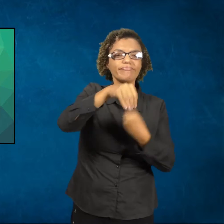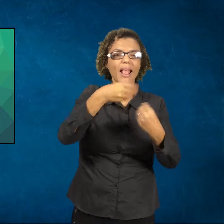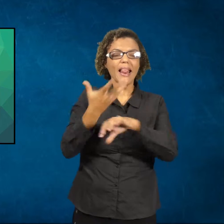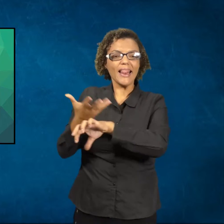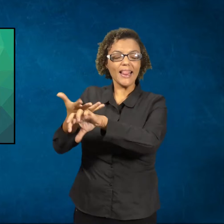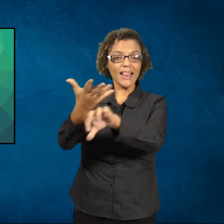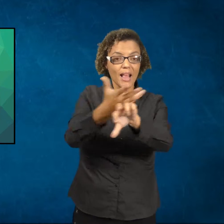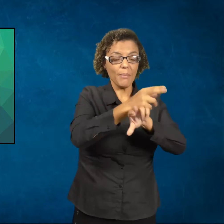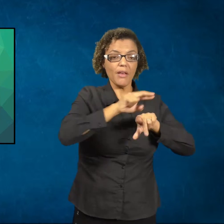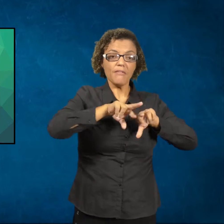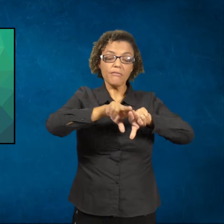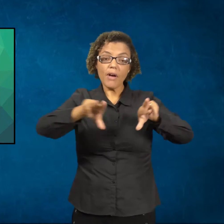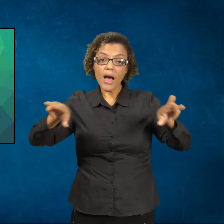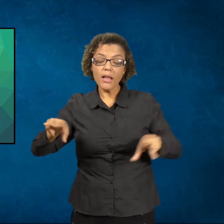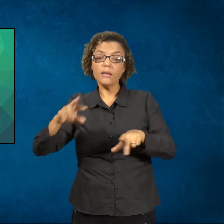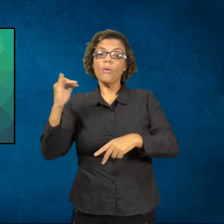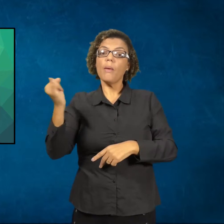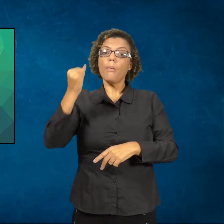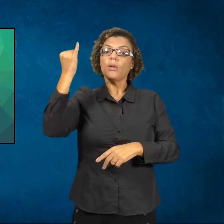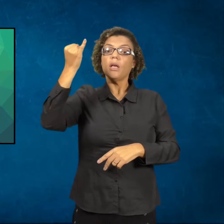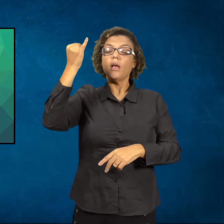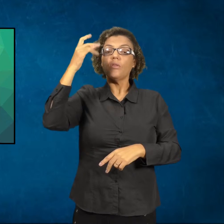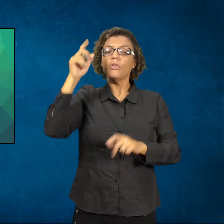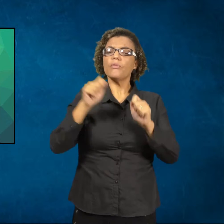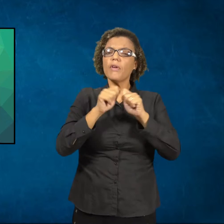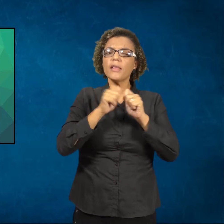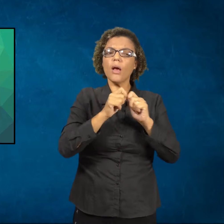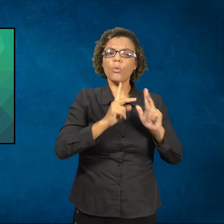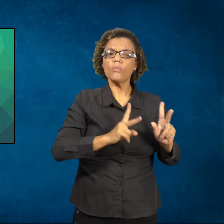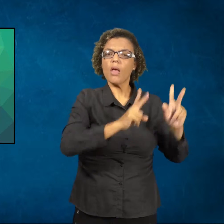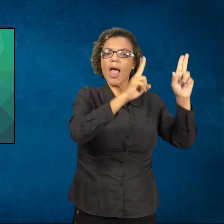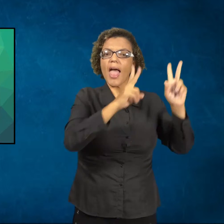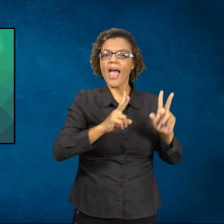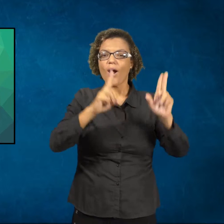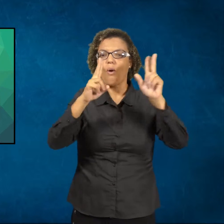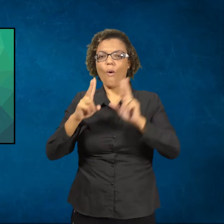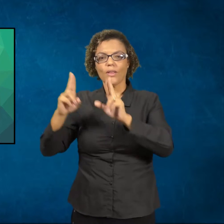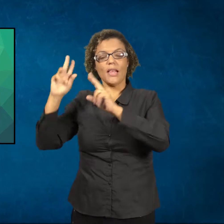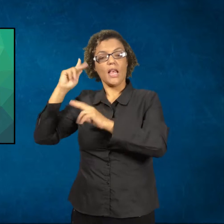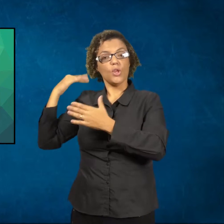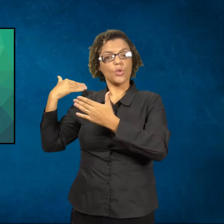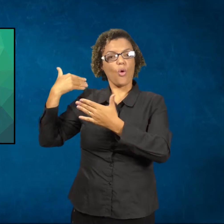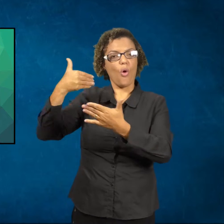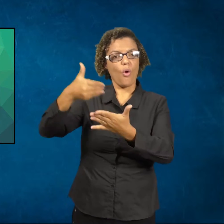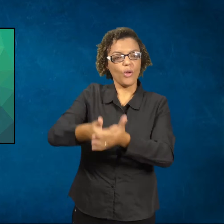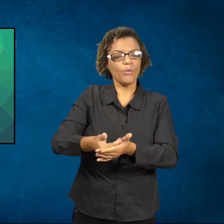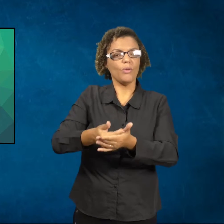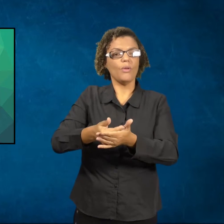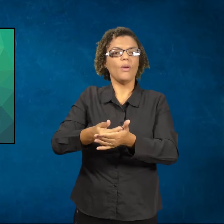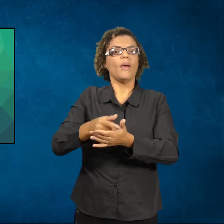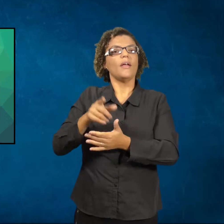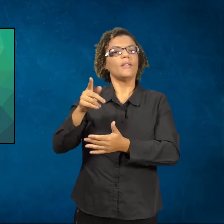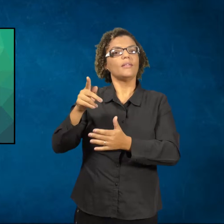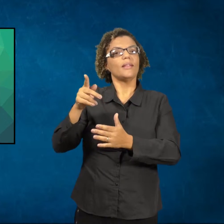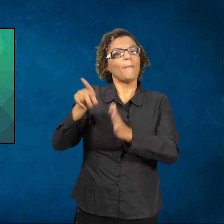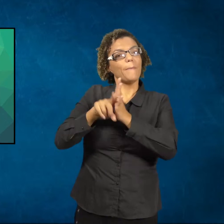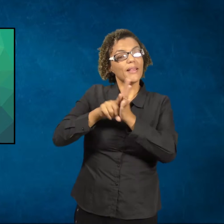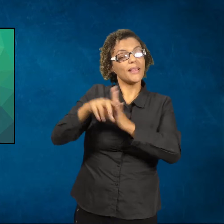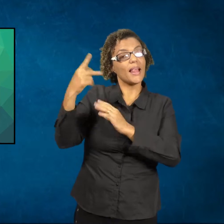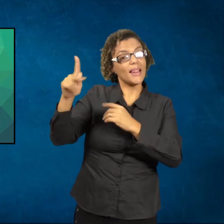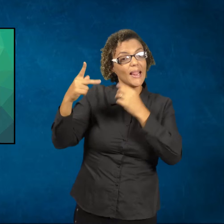certos recortes históricos ao longo da obra do autor, para que a gente não faça uma